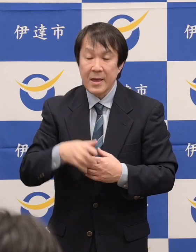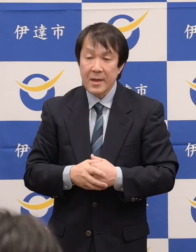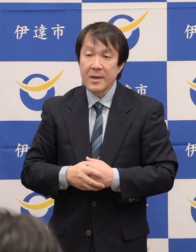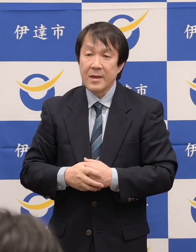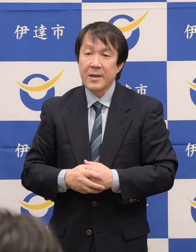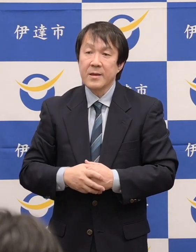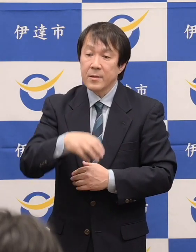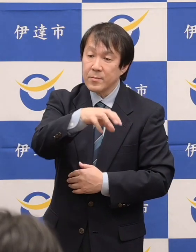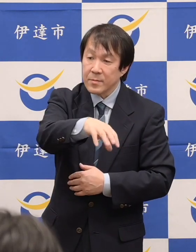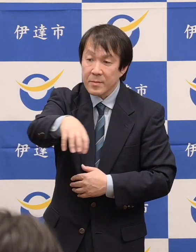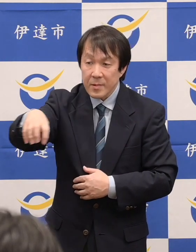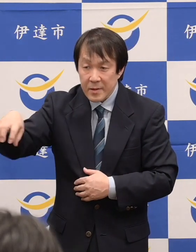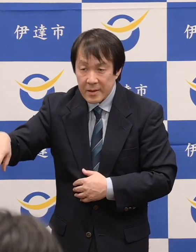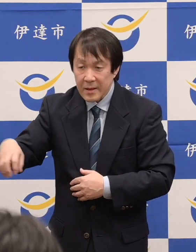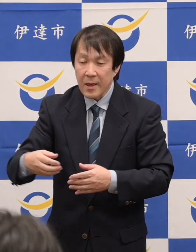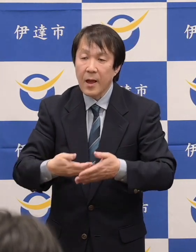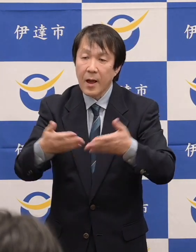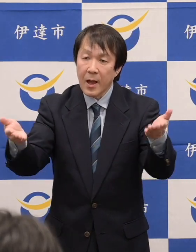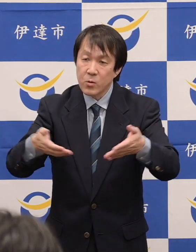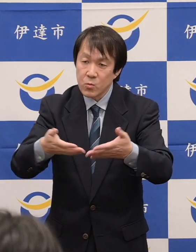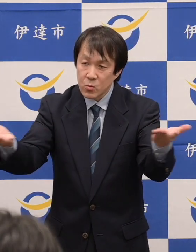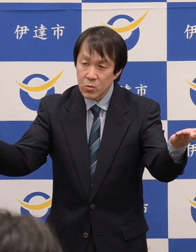で配布をいたします。